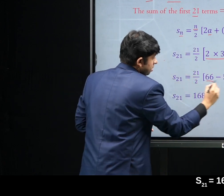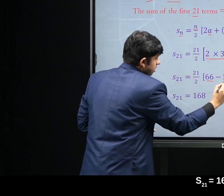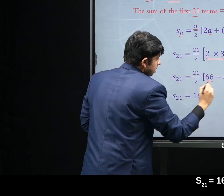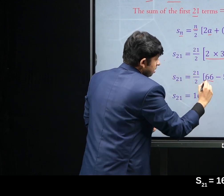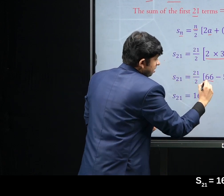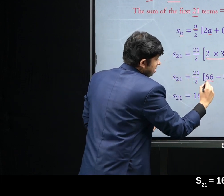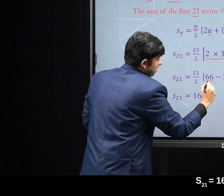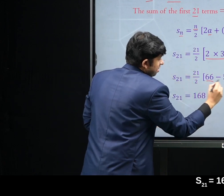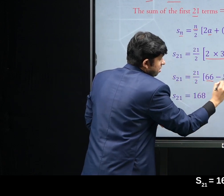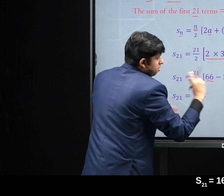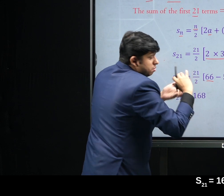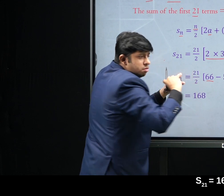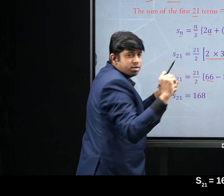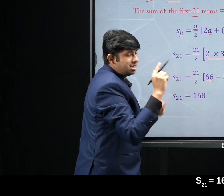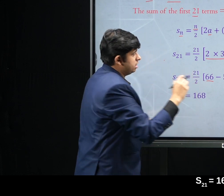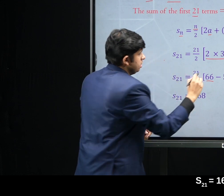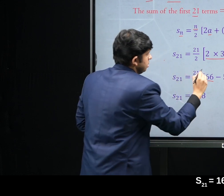S21 is equal to 168.